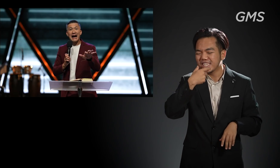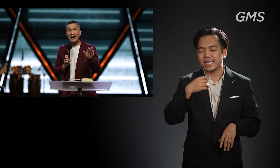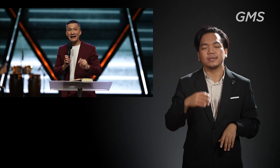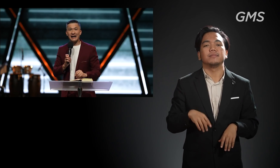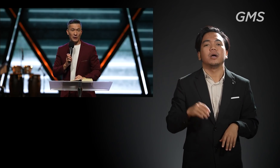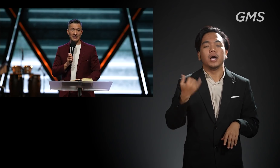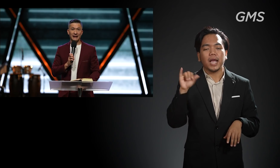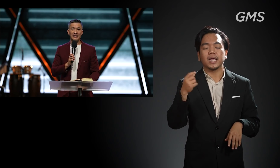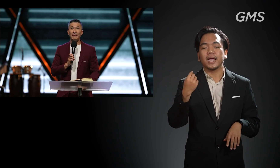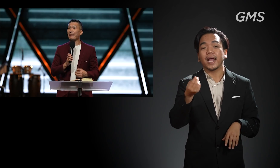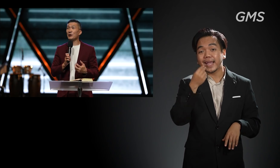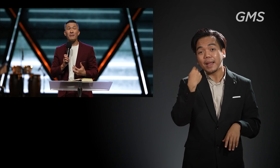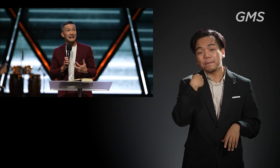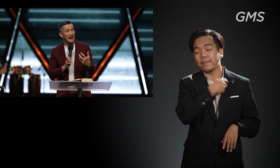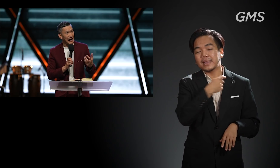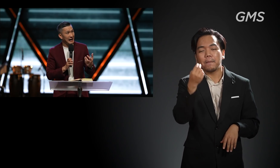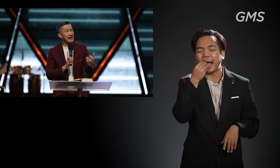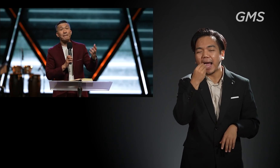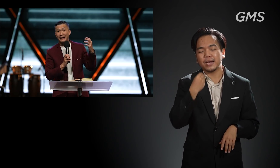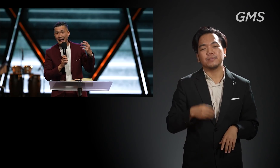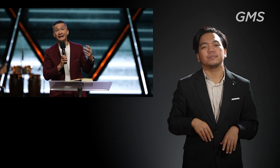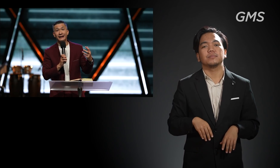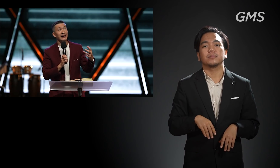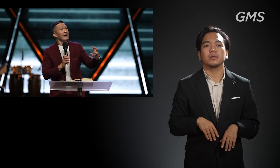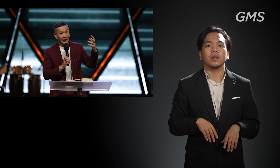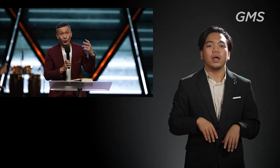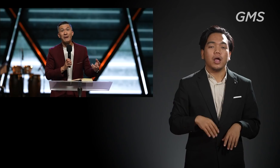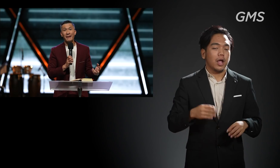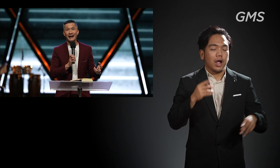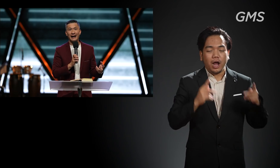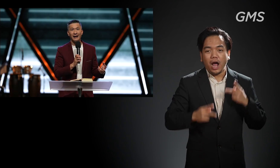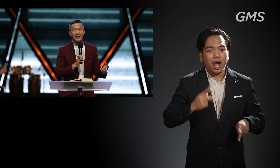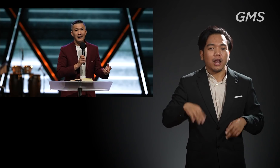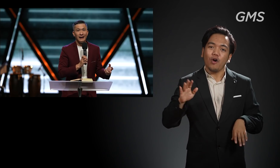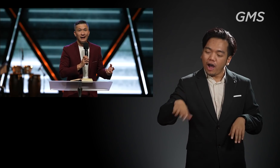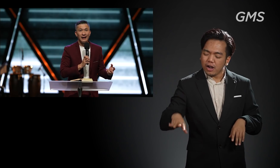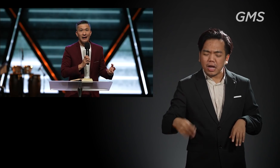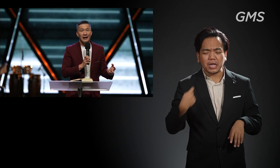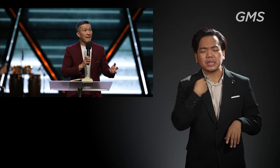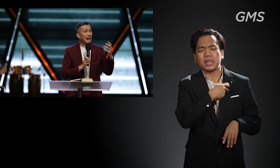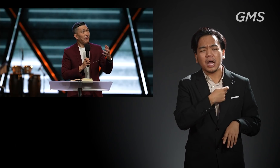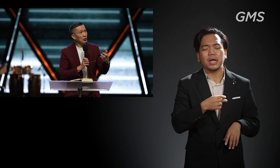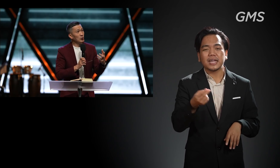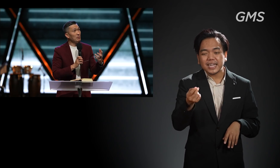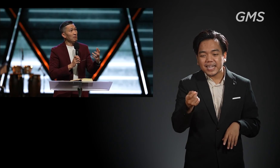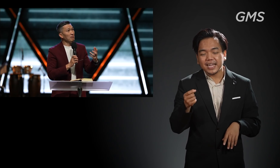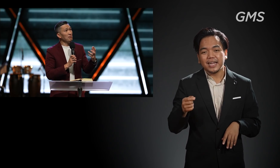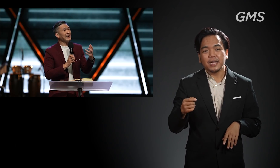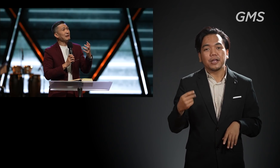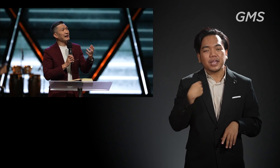Apalagi anak-anak Anda kalau masih kecil, mereka perlu merasakan ada berkat di rumah mereka. Mereka